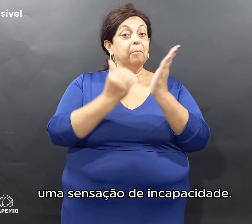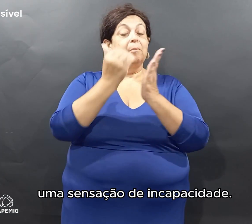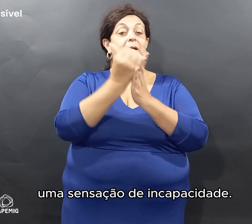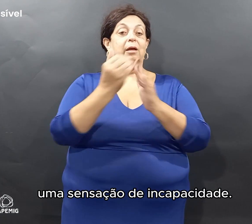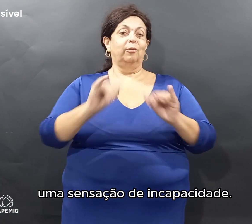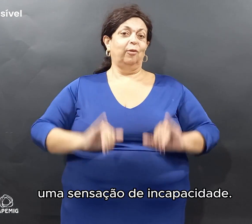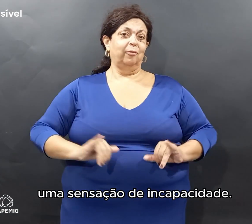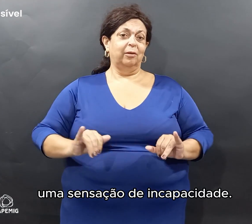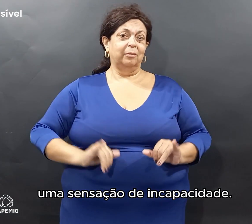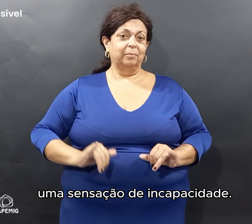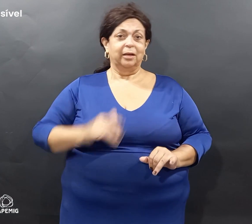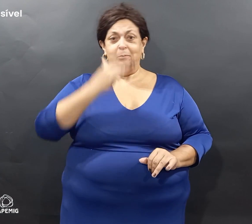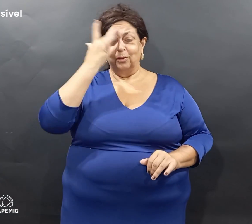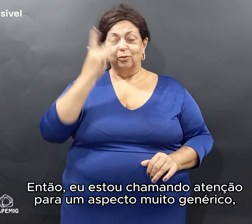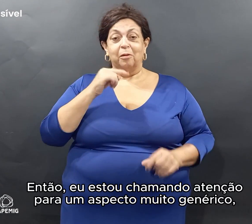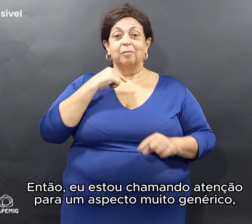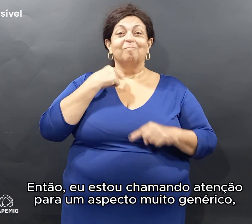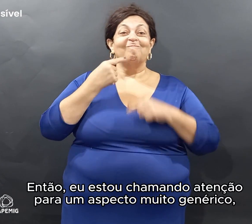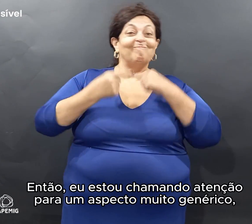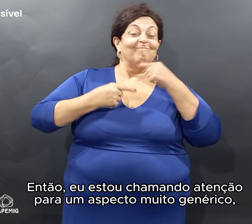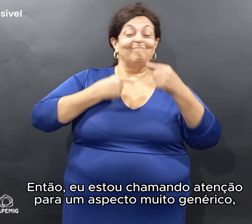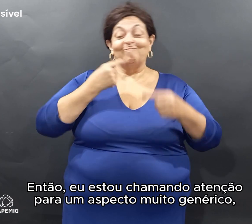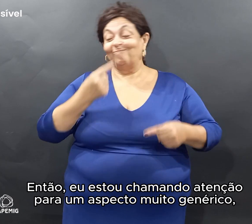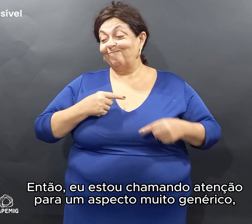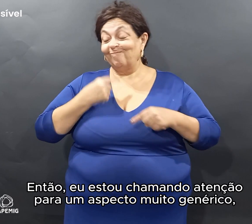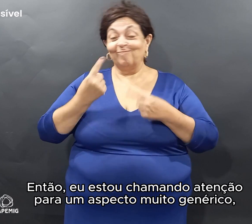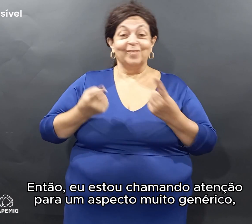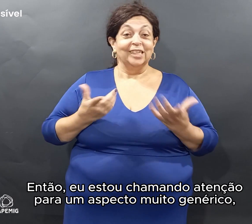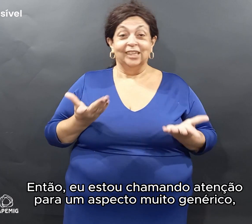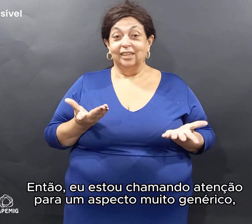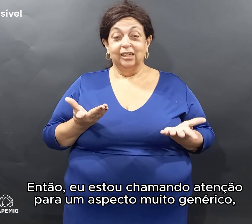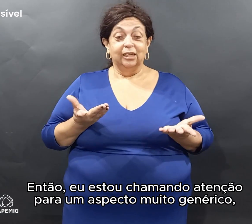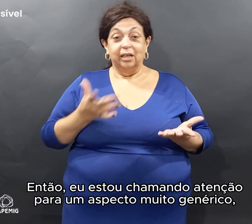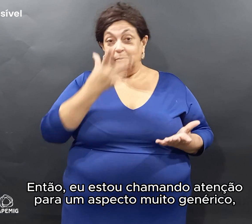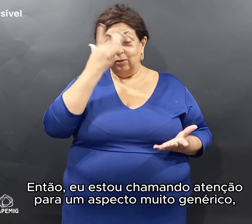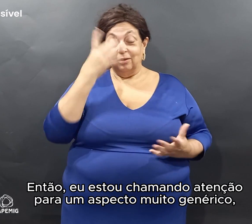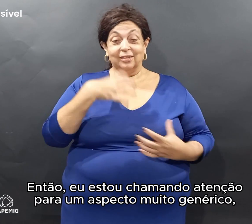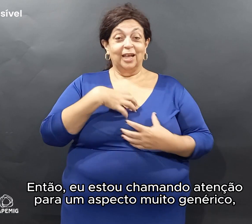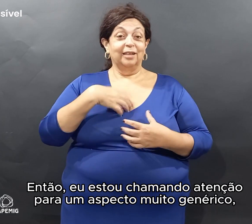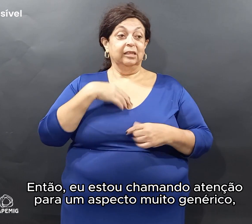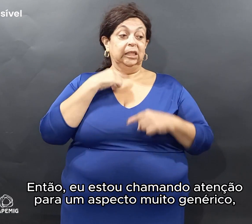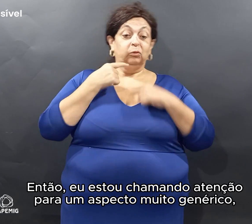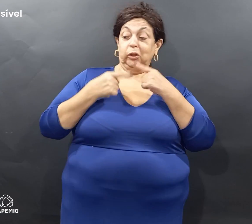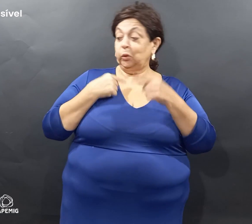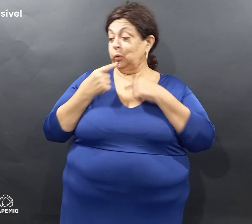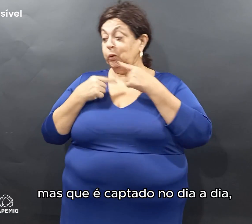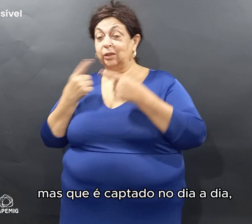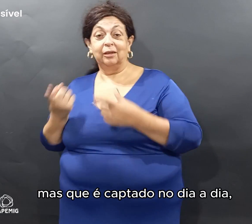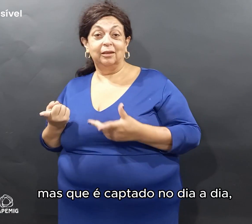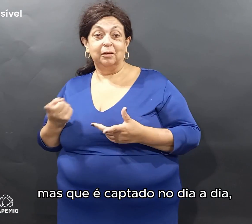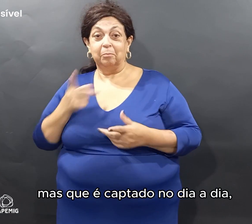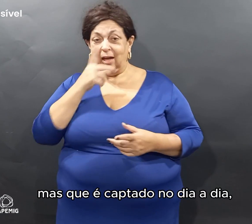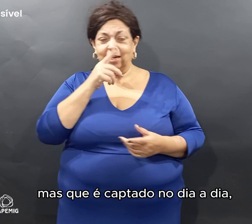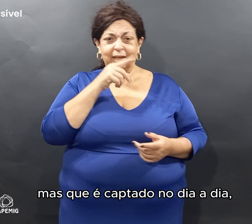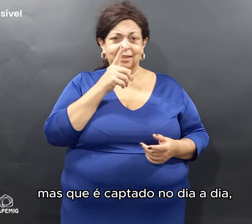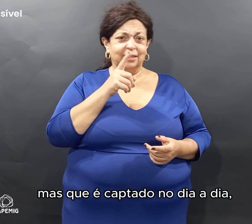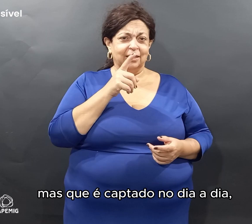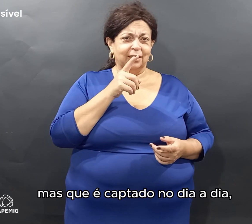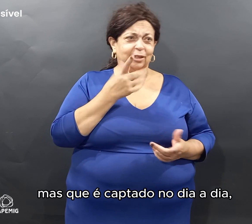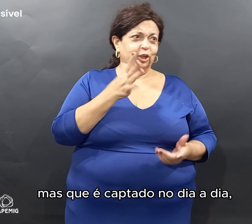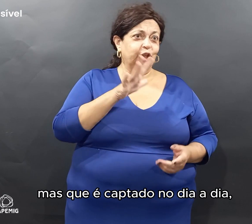Uma sensação de incapacidade. Então, eu estou chamando a atenção para um aspecto muito genérico, mas que